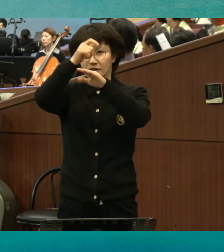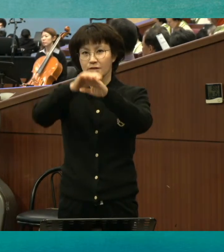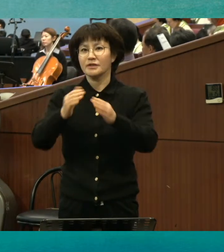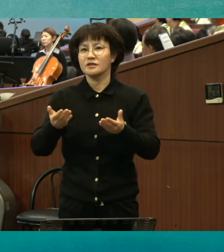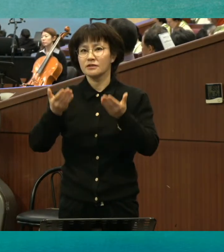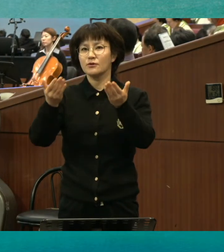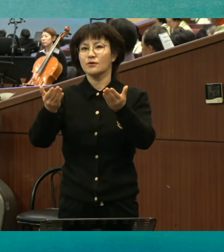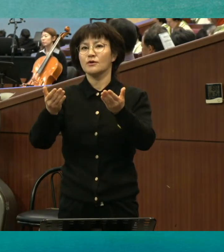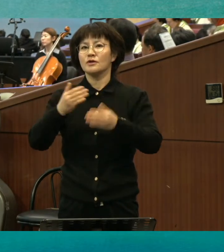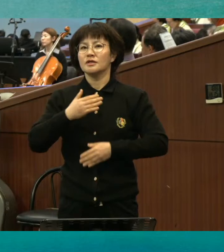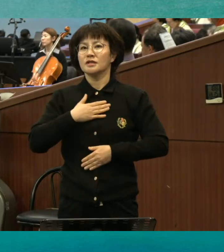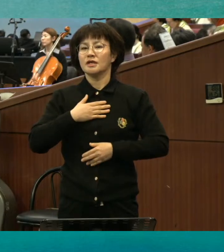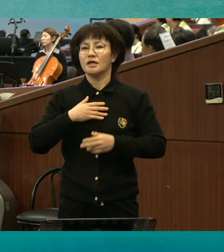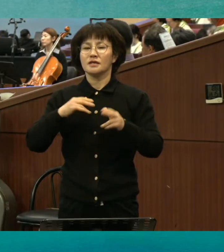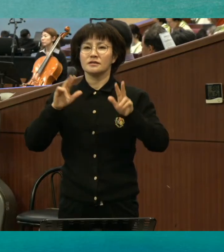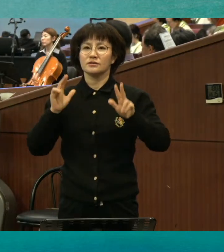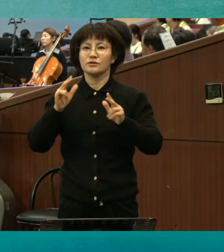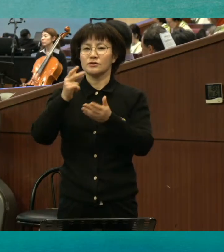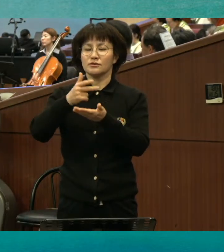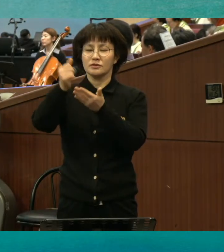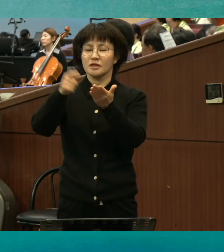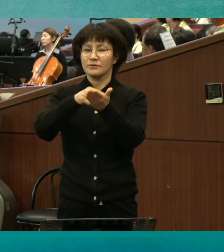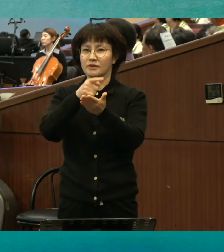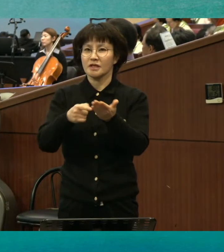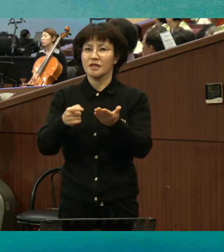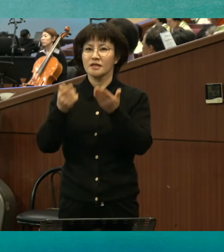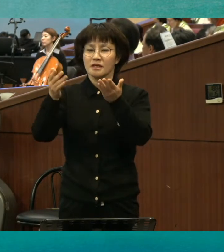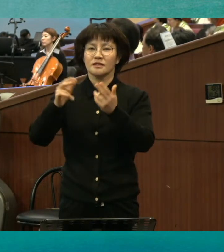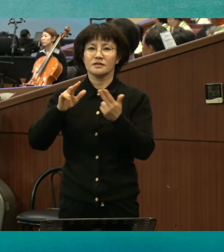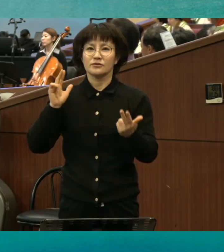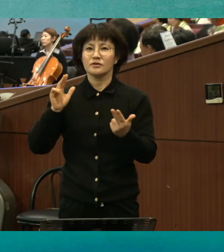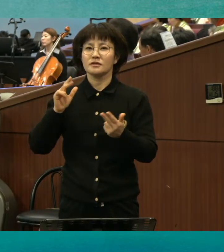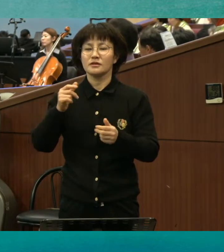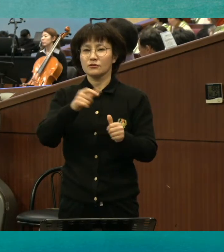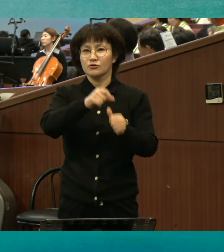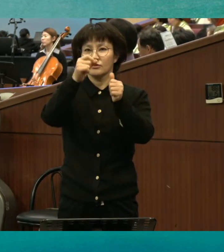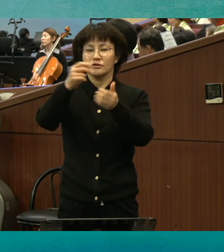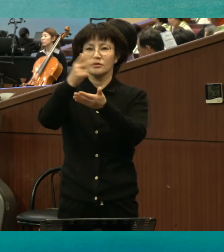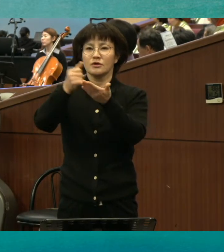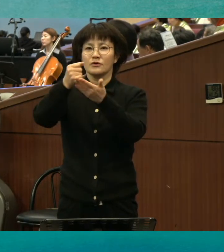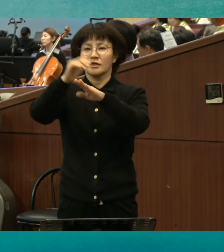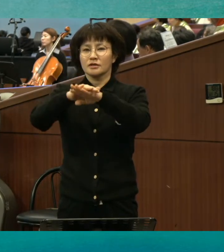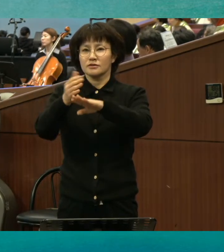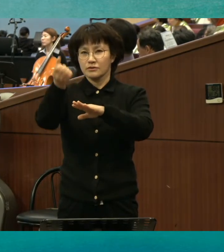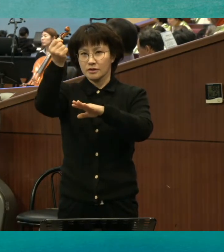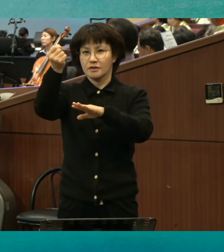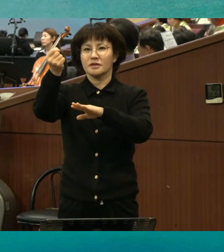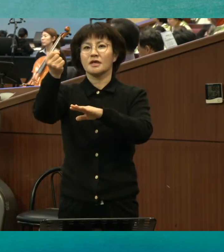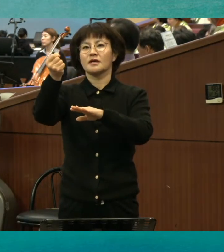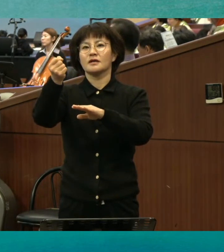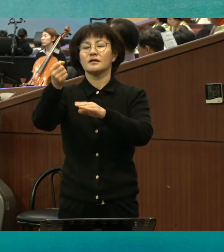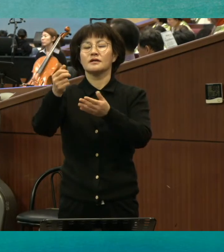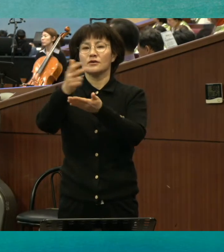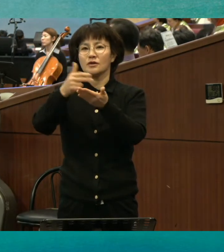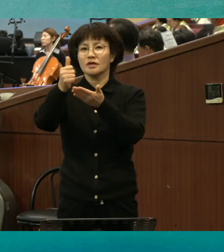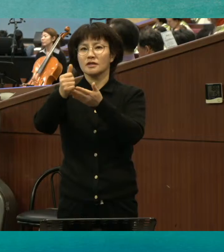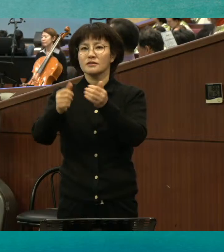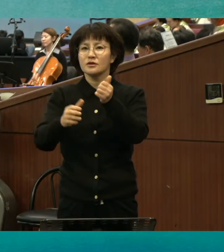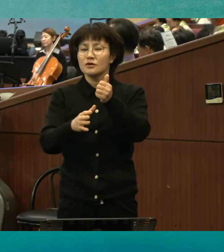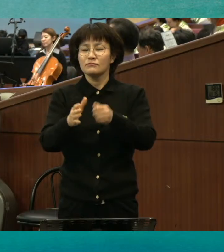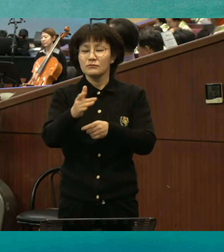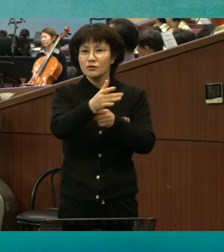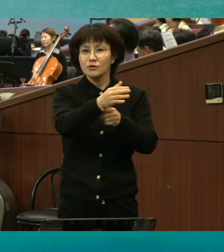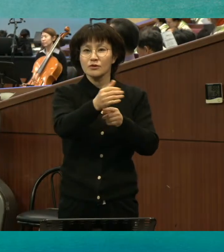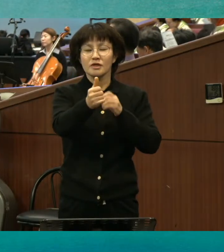드리며 나의 서원을 주께 갚겠나이다. 구원은 여호와께 속하였나이다 하니라. 여호와께서 그